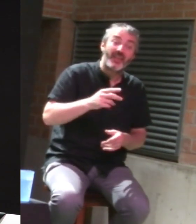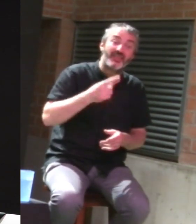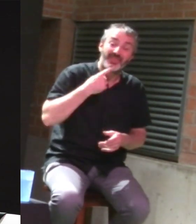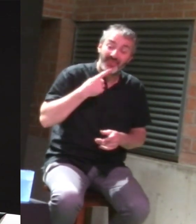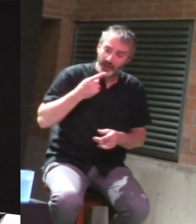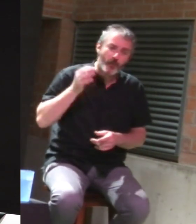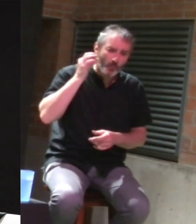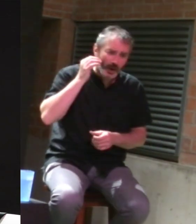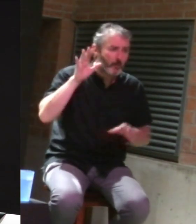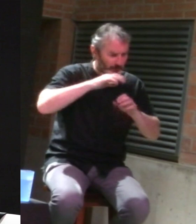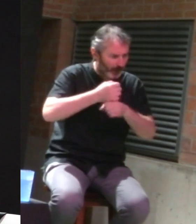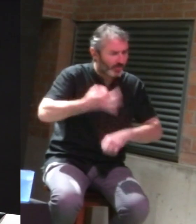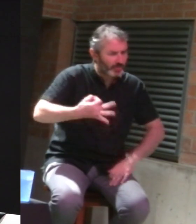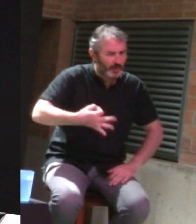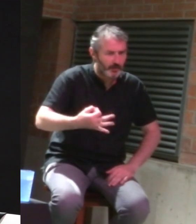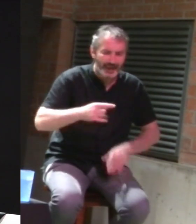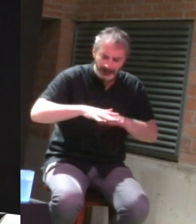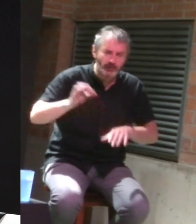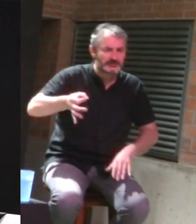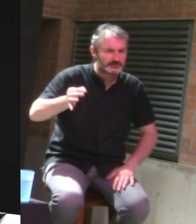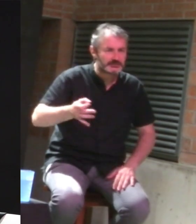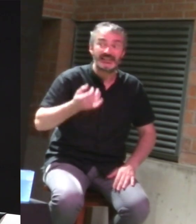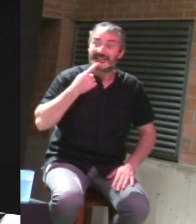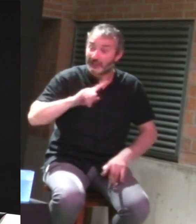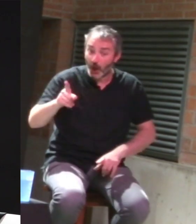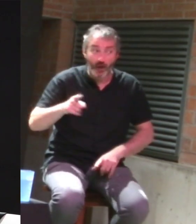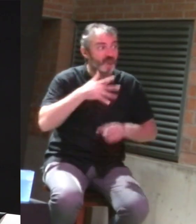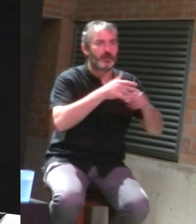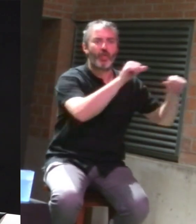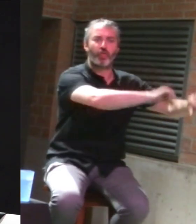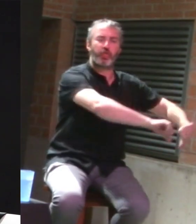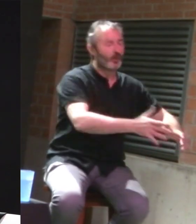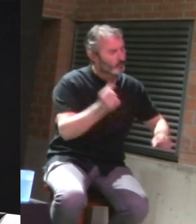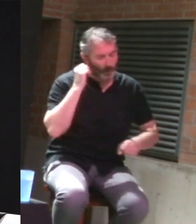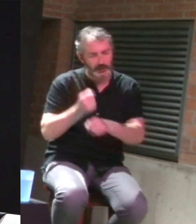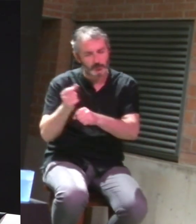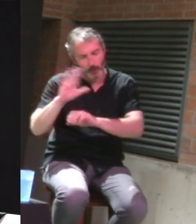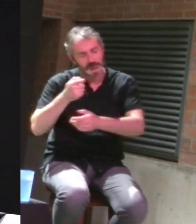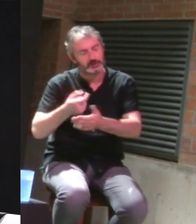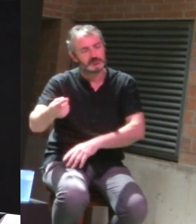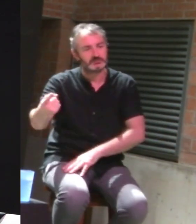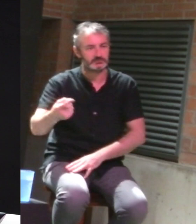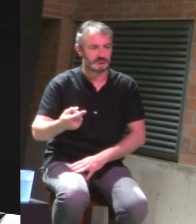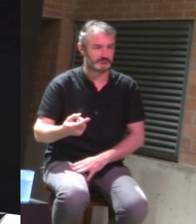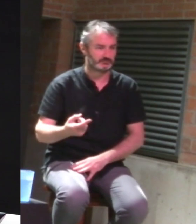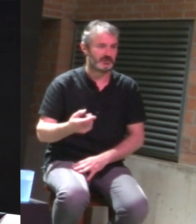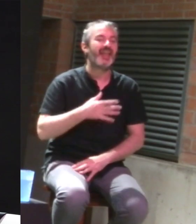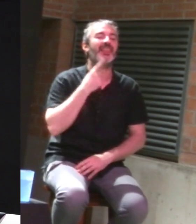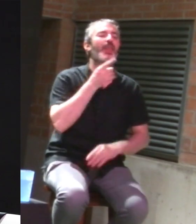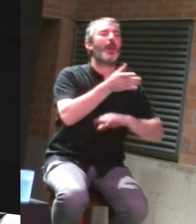l'Eglésia Catòlica, per una banda, vol moralitzar aquesta vida de les dones, però per una altra